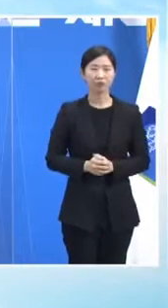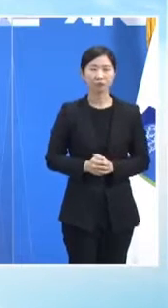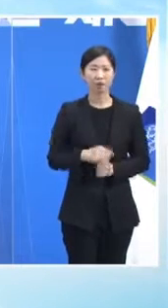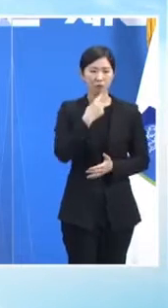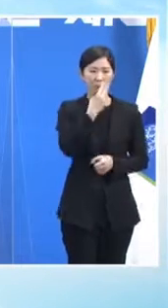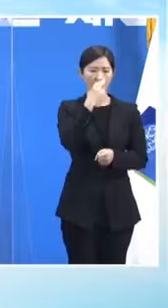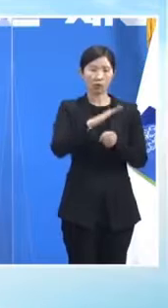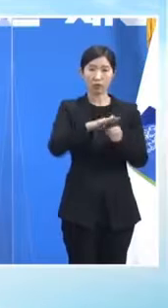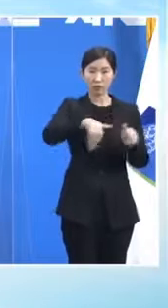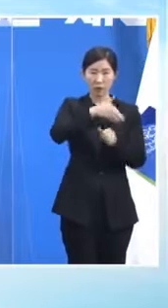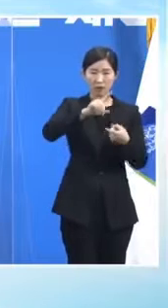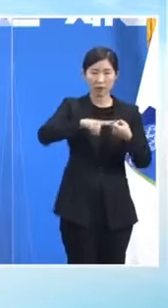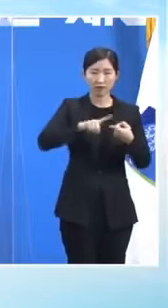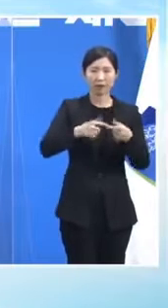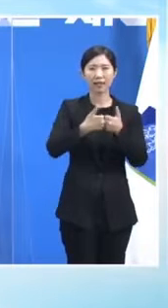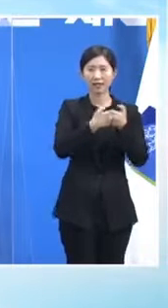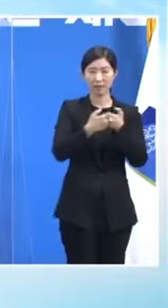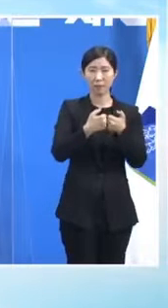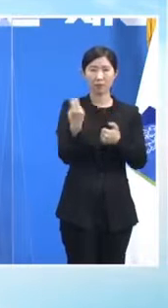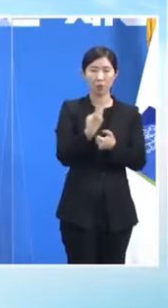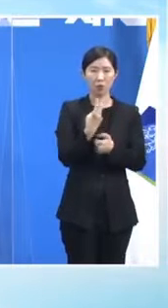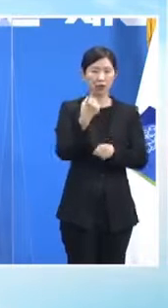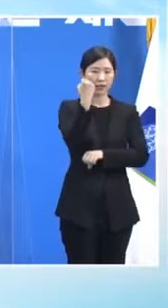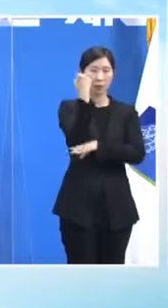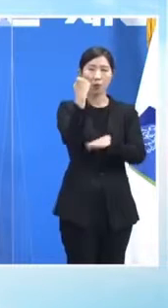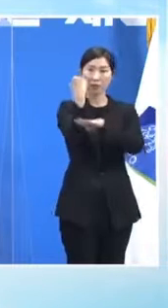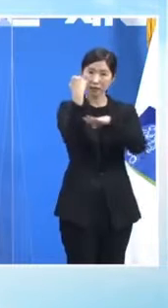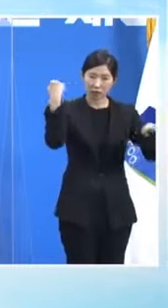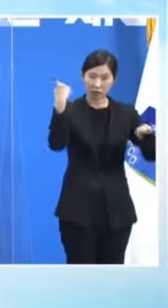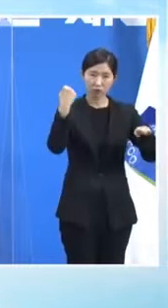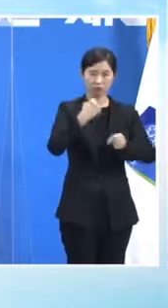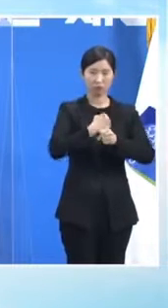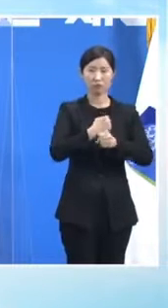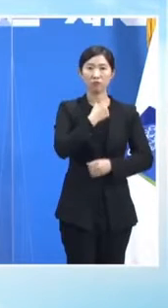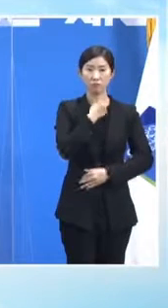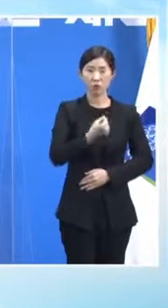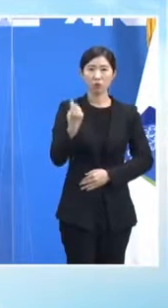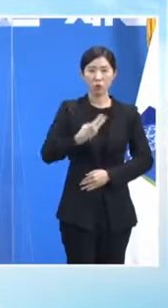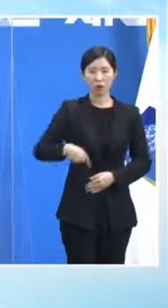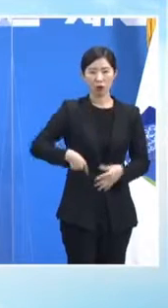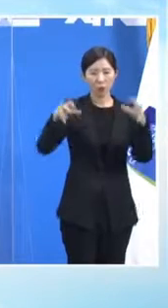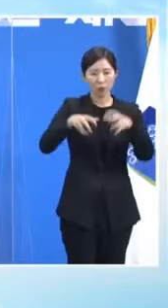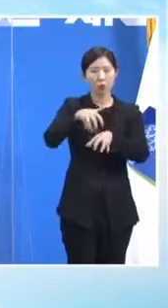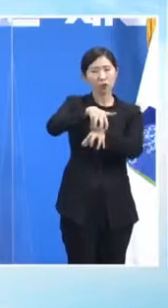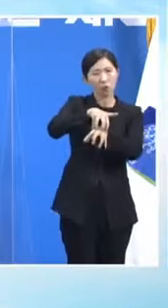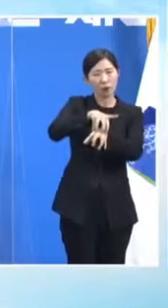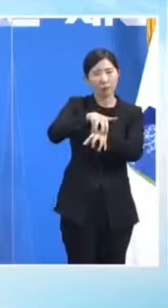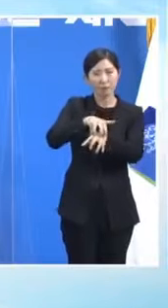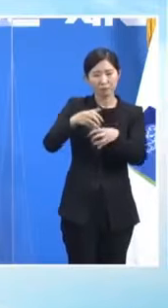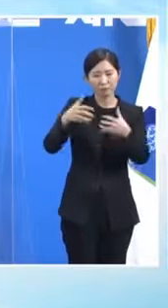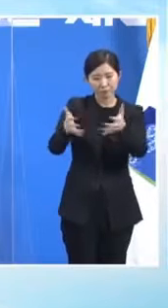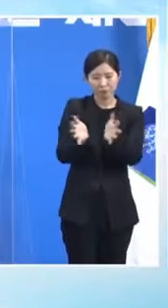공정거래 가이드라인 개발 및 보급, 프리랜서 협동조합 활성화 지원 등이 높은 응답률을